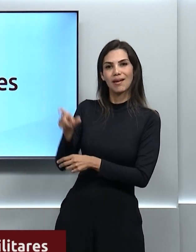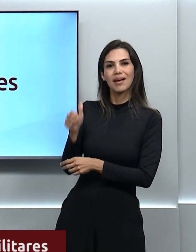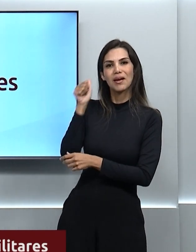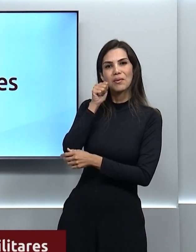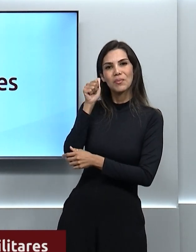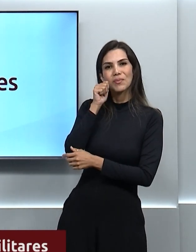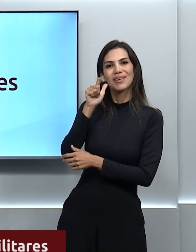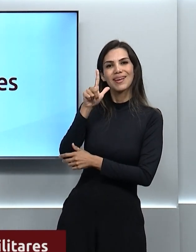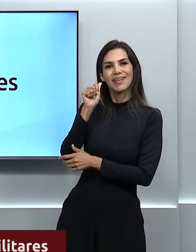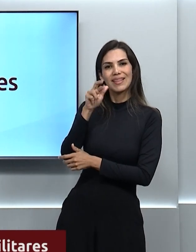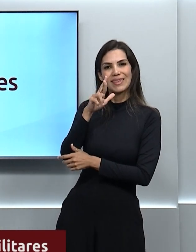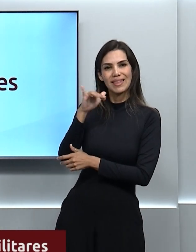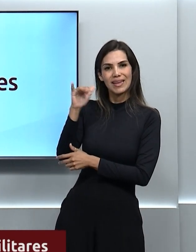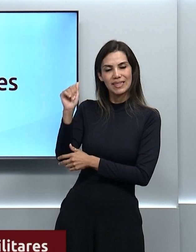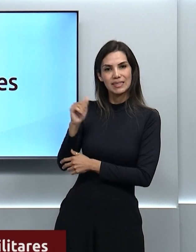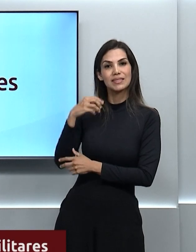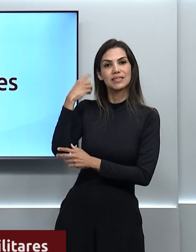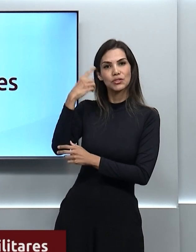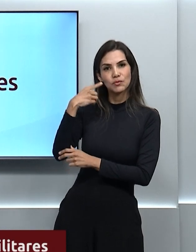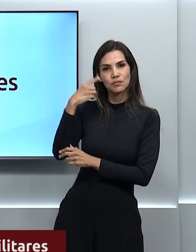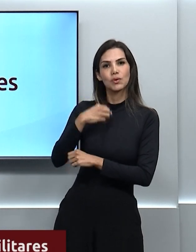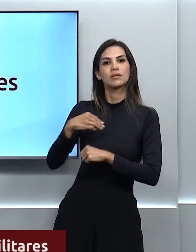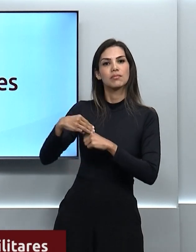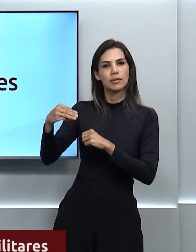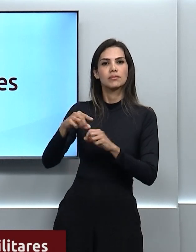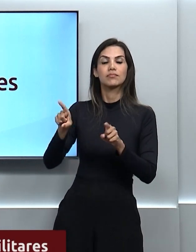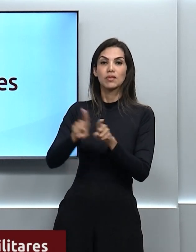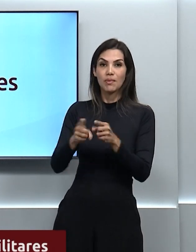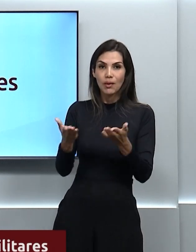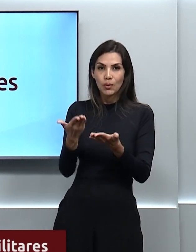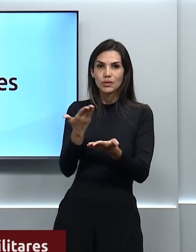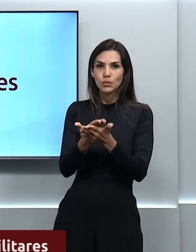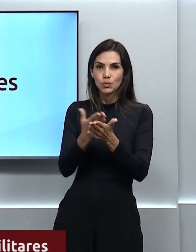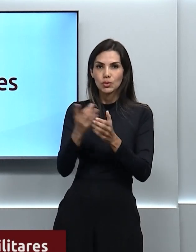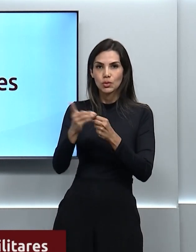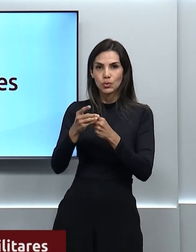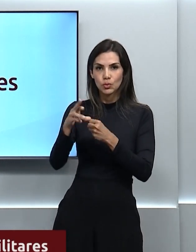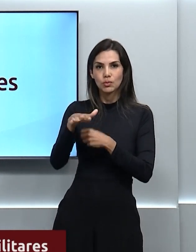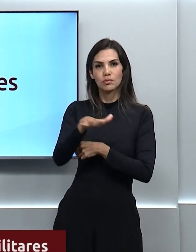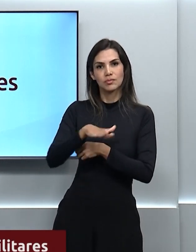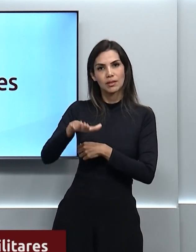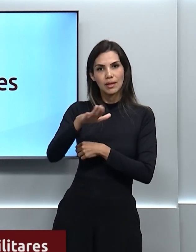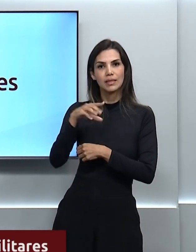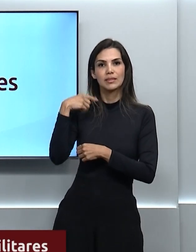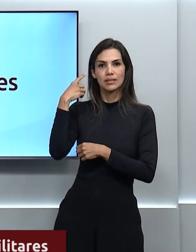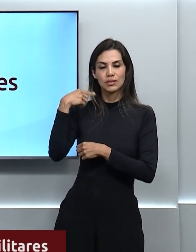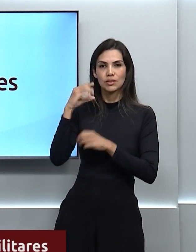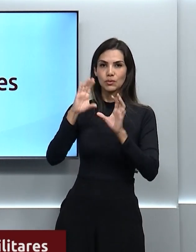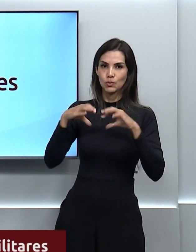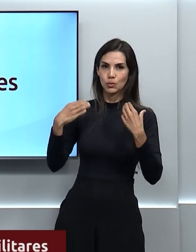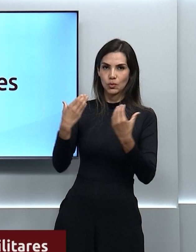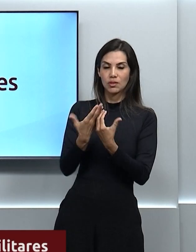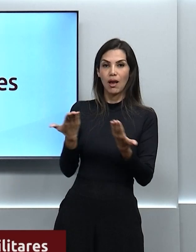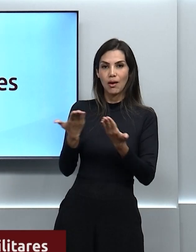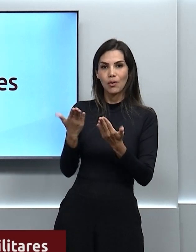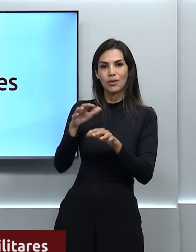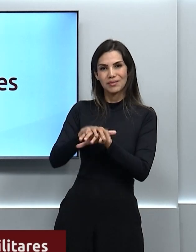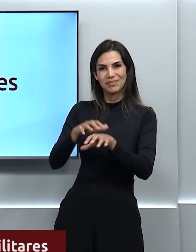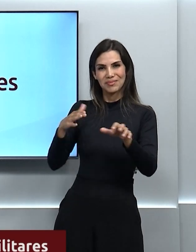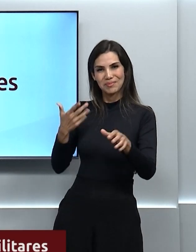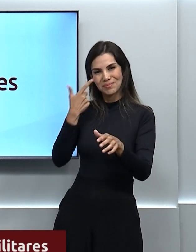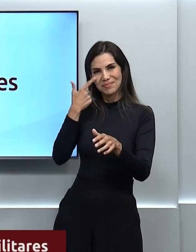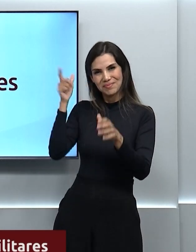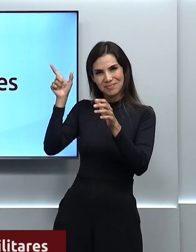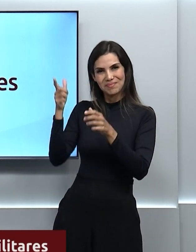Bareato, que é advogada, mestre e doutoranda em Direito Coletivo. Ela vai aparecer aqui de forma remota na nossa tela